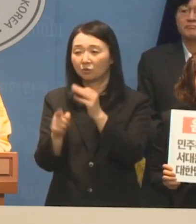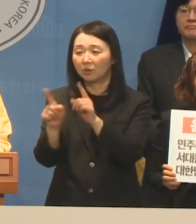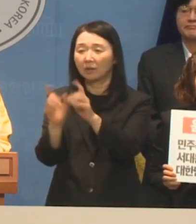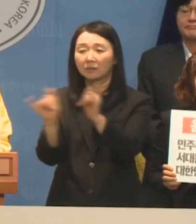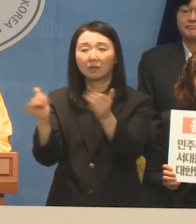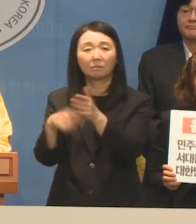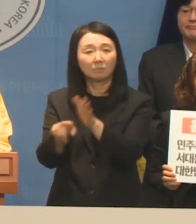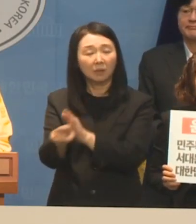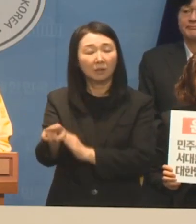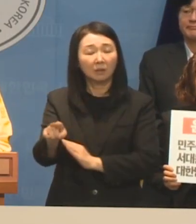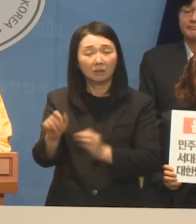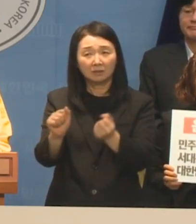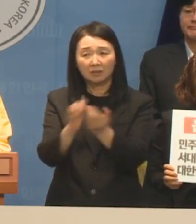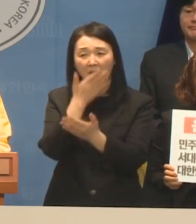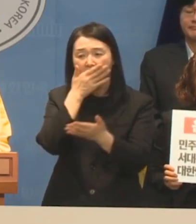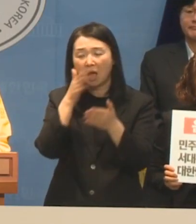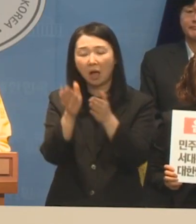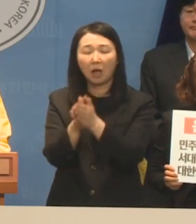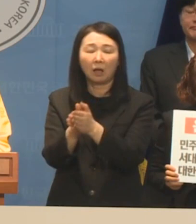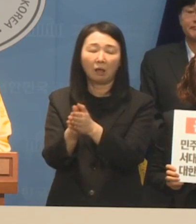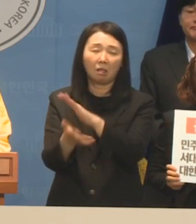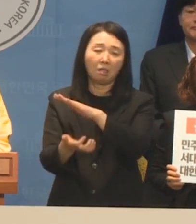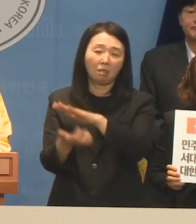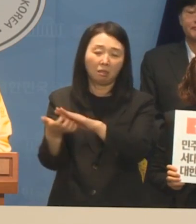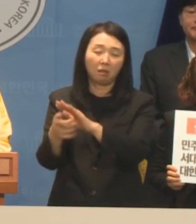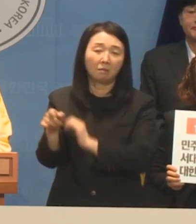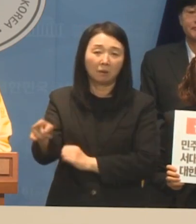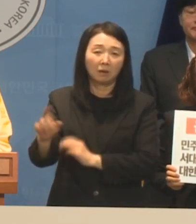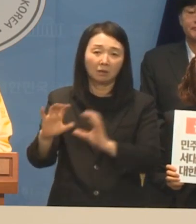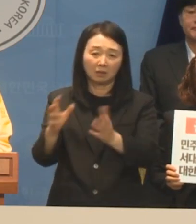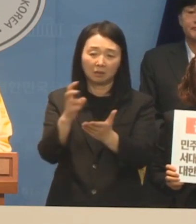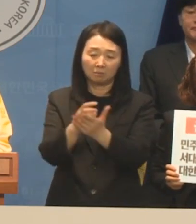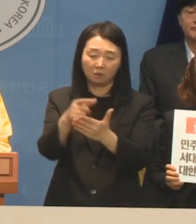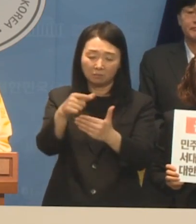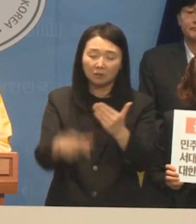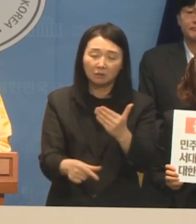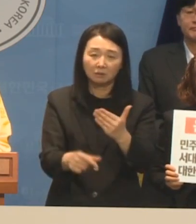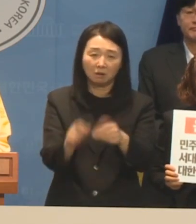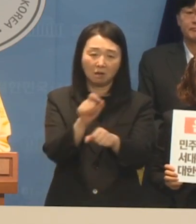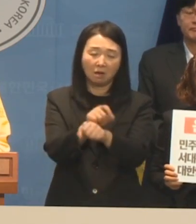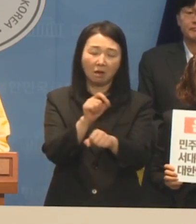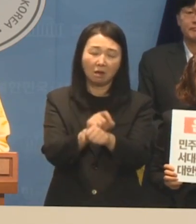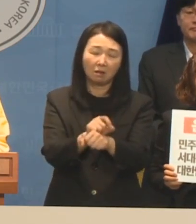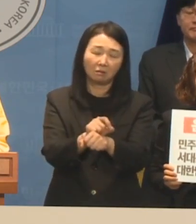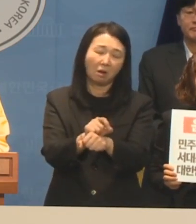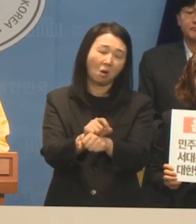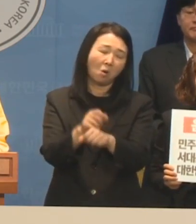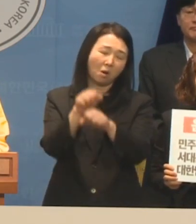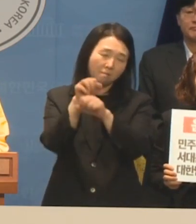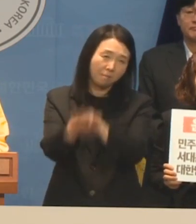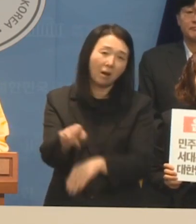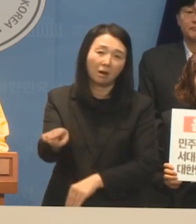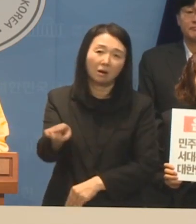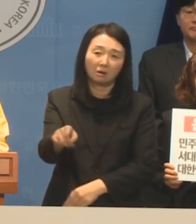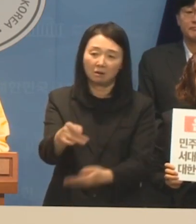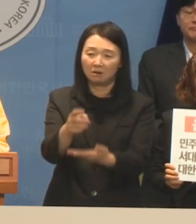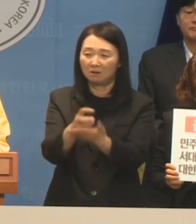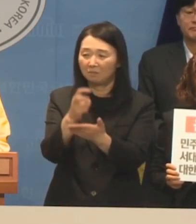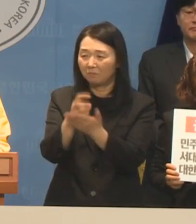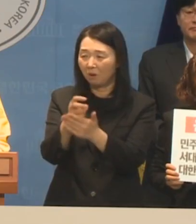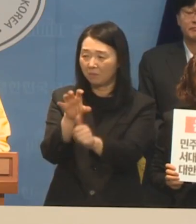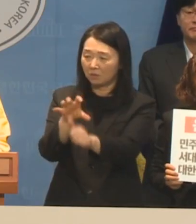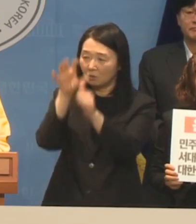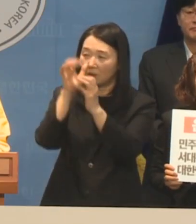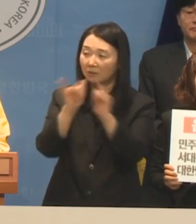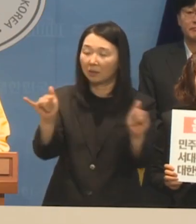사람을 위해서 내란 세력과 한통속이 되어 나라의 법 질서와 사법 행정체계를 망가뜨리고 있는 이 법 기술자들을